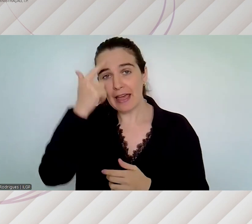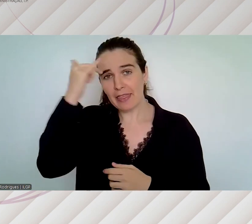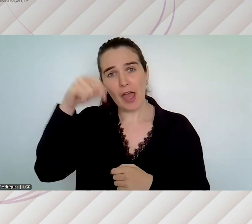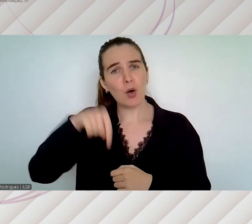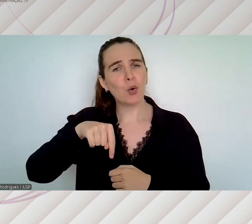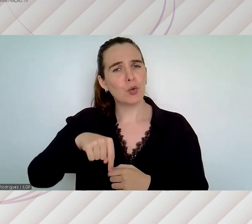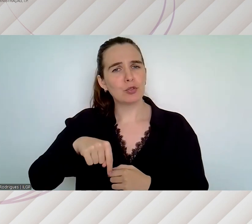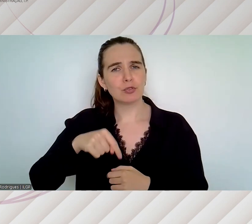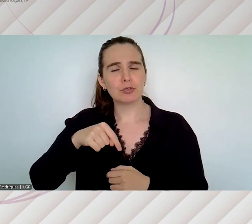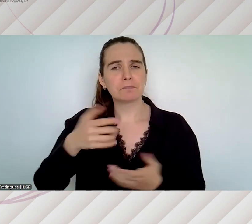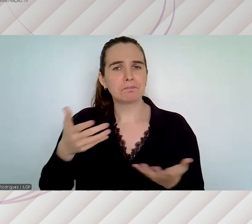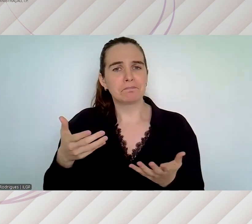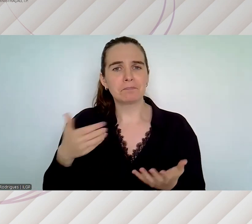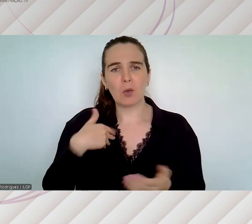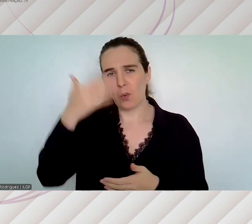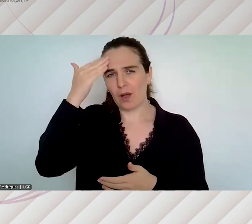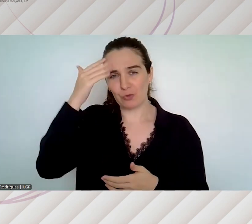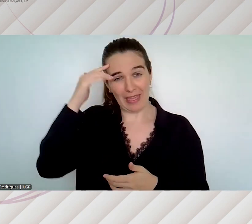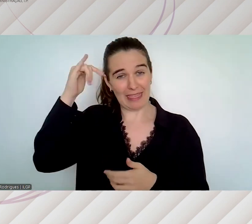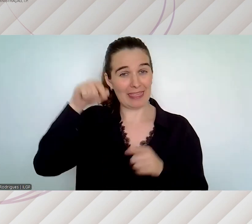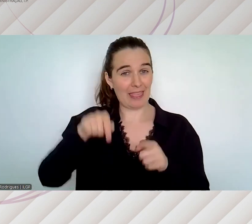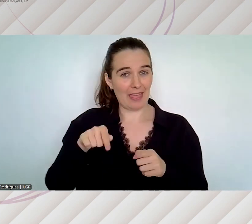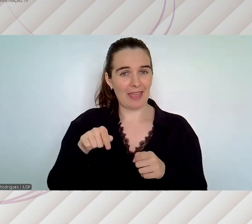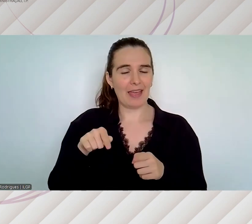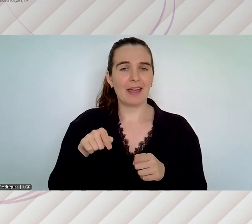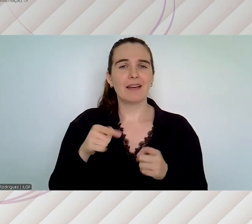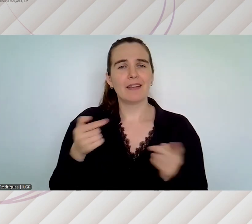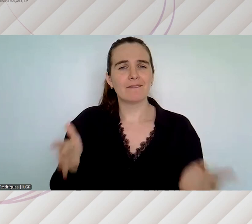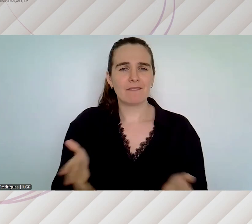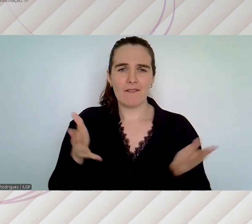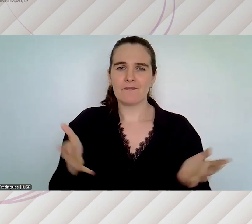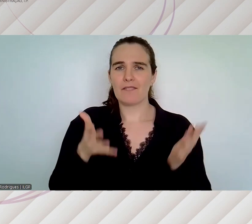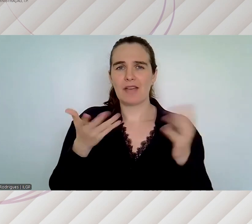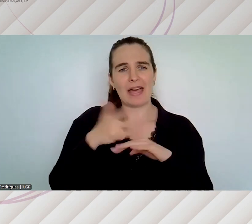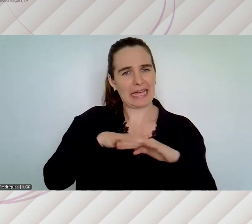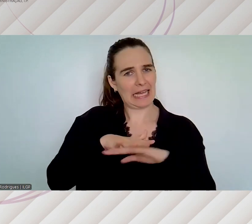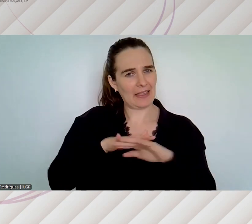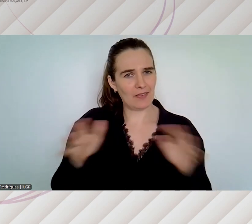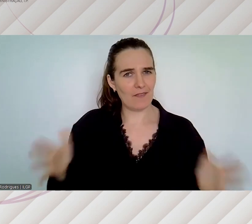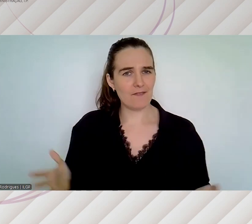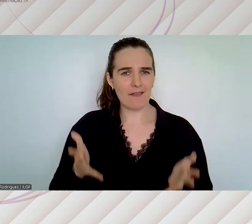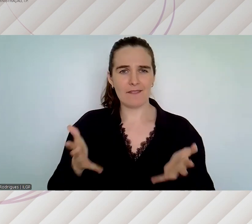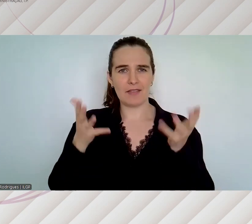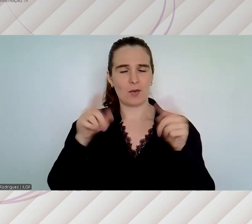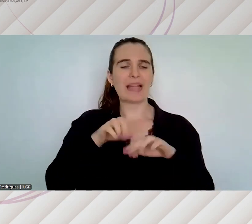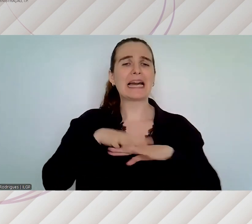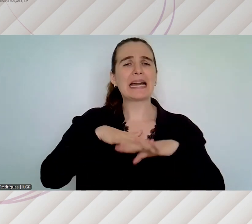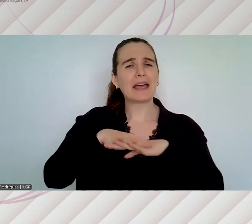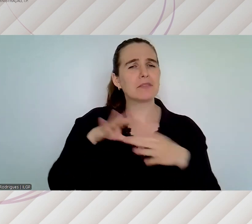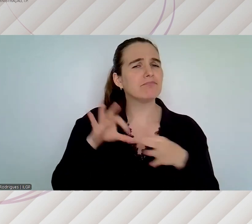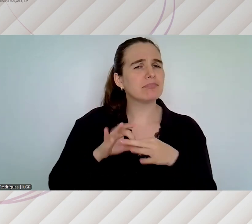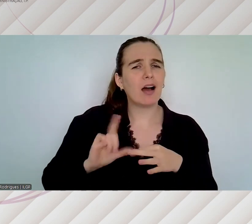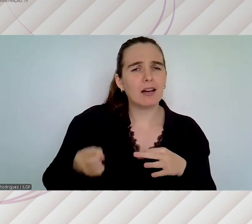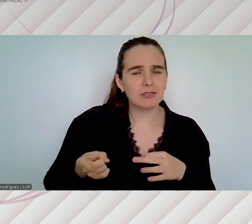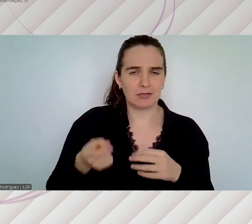hoje, que é a ideia de promovermos uma rede de conhecimento, uma rede de